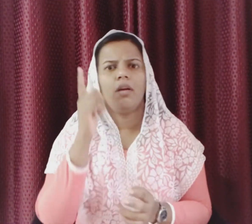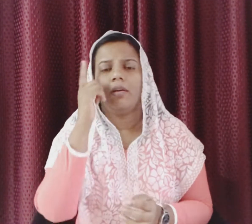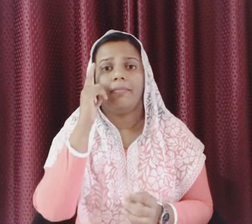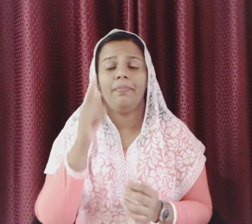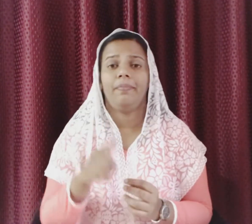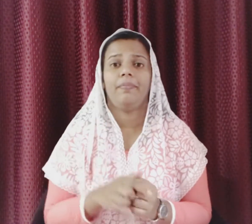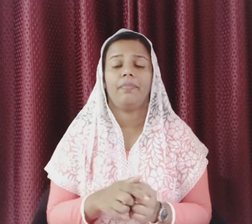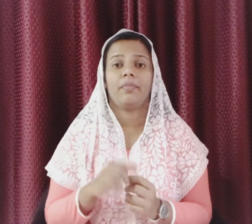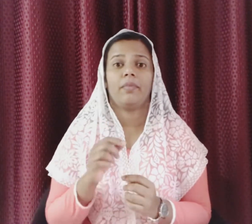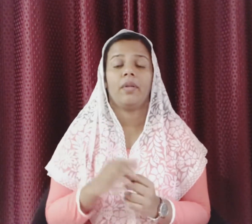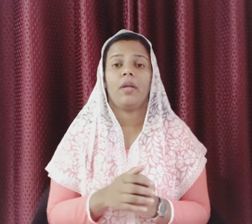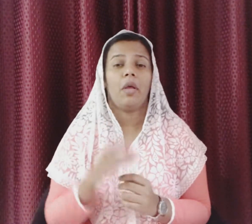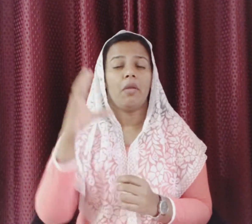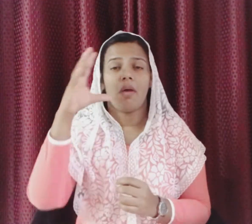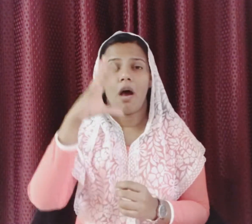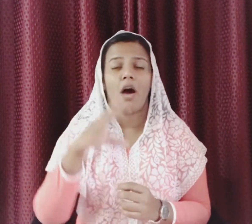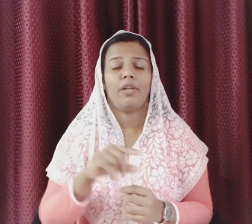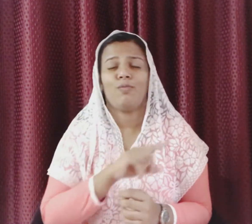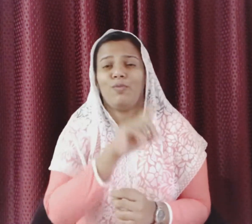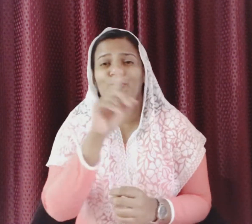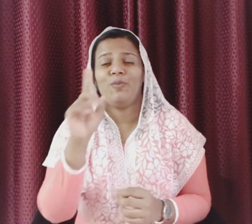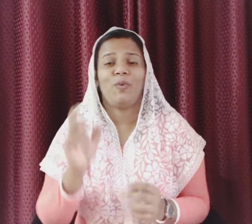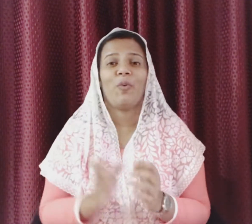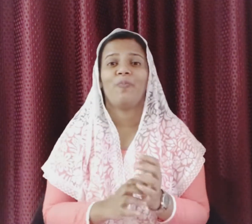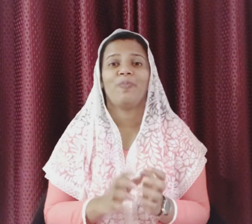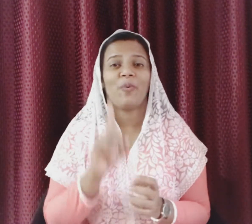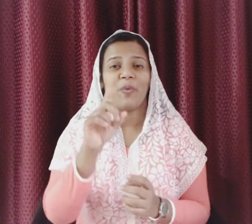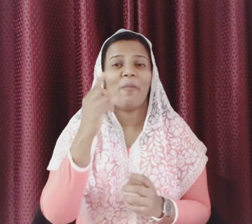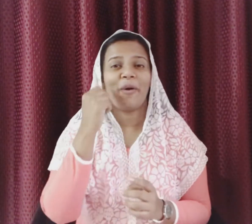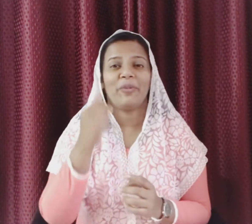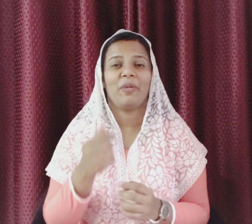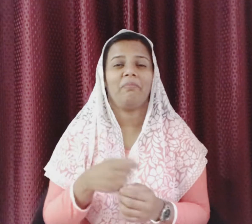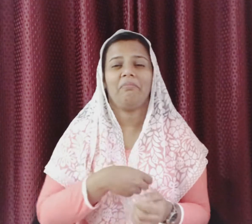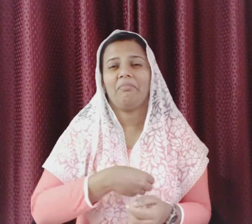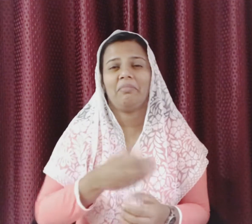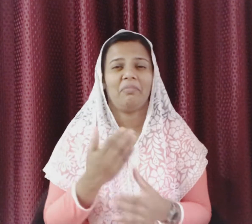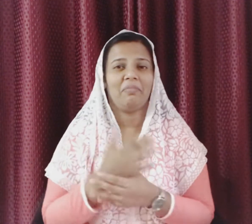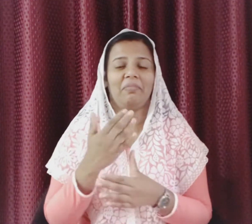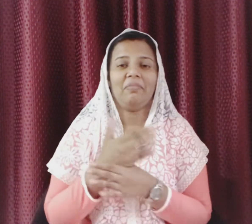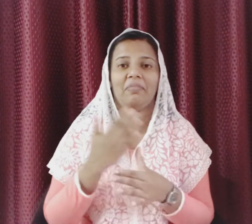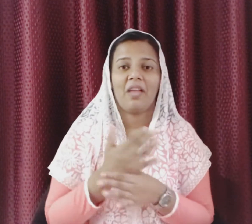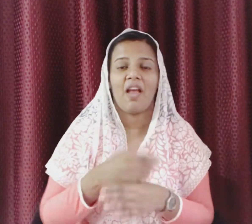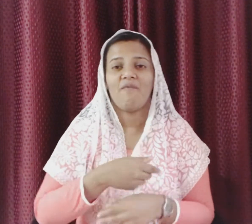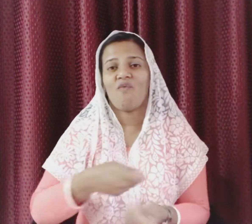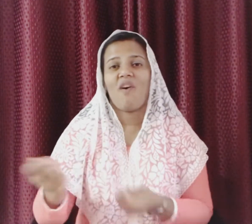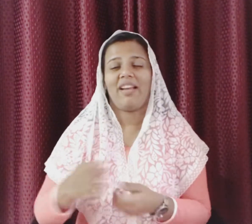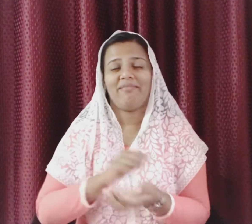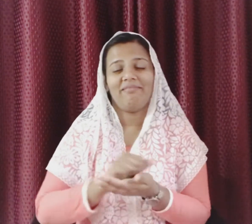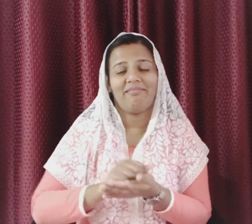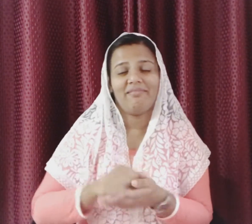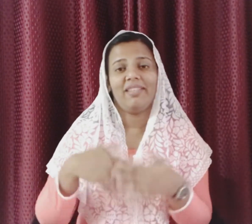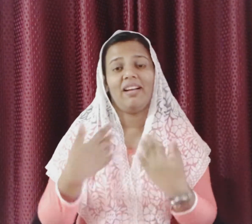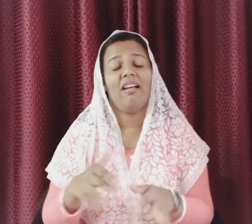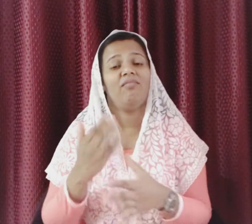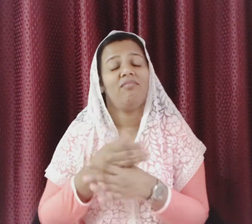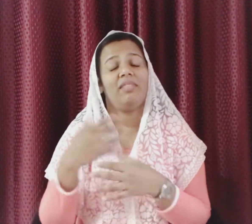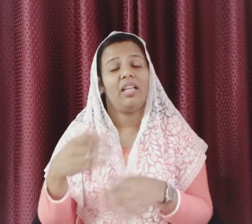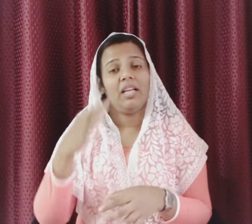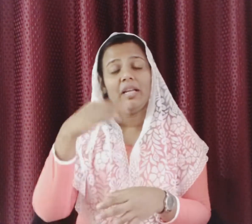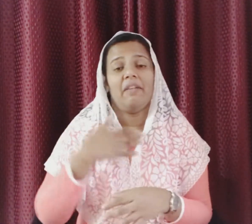അവൻ രാത്രി മുഴുവൻ അധ്വാനിച്ചു. അവൻ ഒന്നും കിട്ടാതെ വലയെല്ലാം കഴുകി ഉണങ്ങാനിടുന്ന സമയത്താണ് കർത്താവ് വന്ന് പത്രോസിനോട് ചോദിച്ചത്,